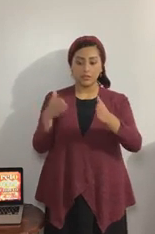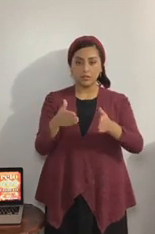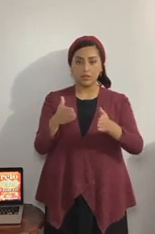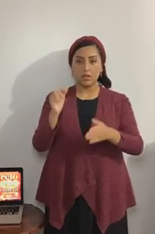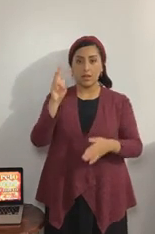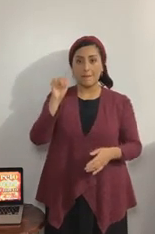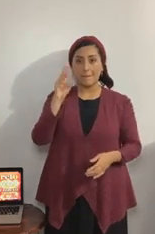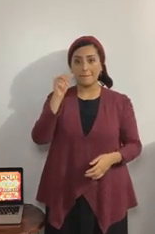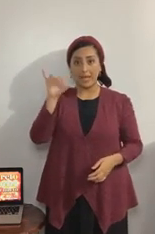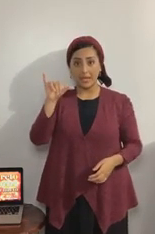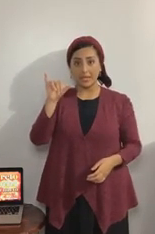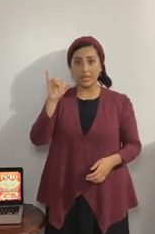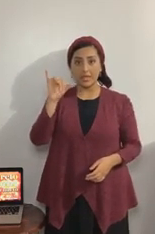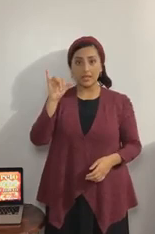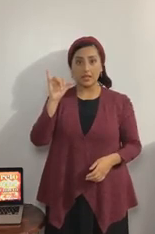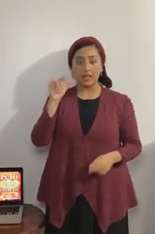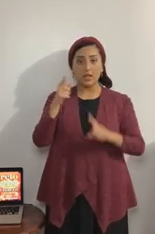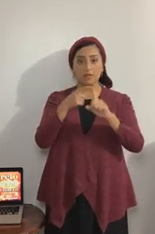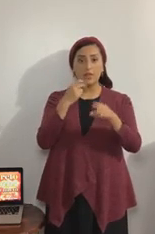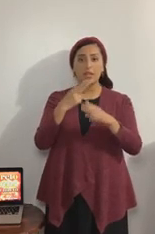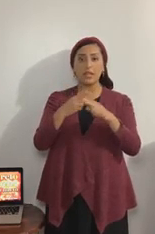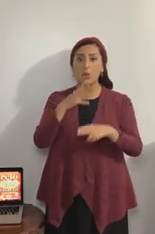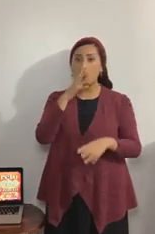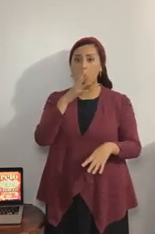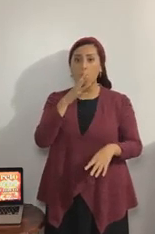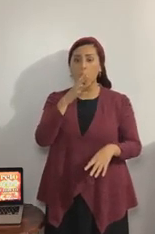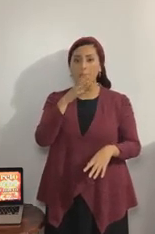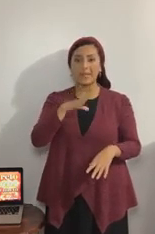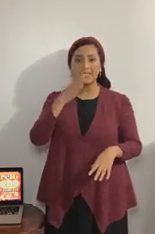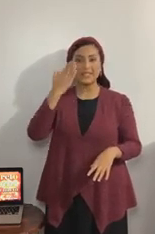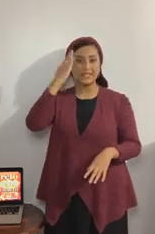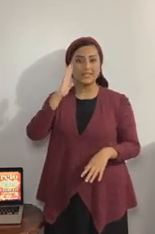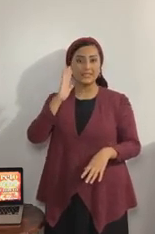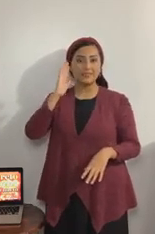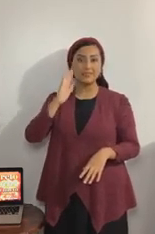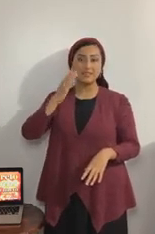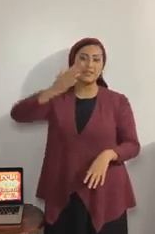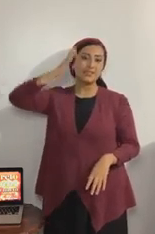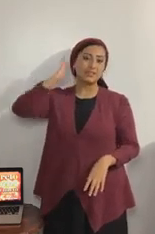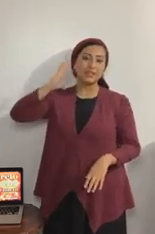Mayo viene de una diosa anciana de Roma llamada Maia,